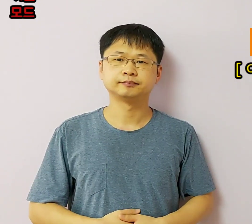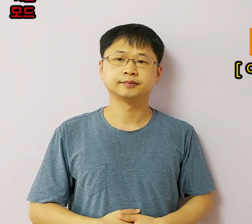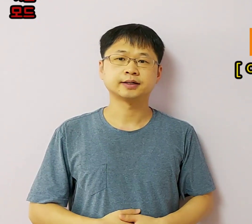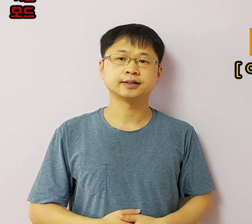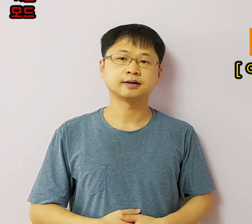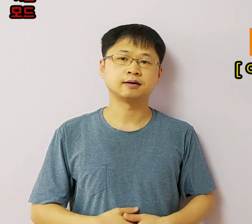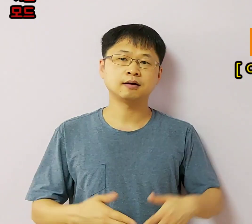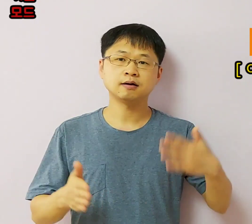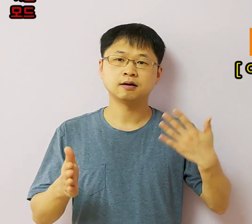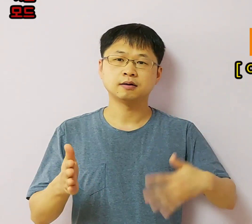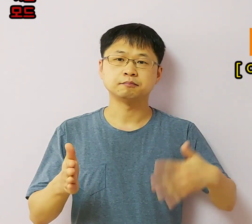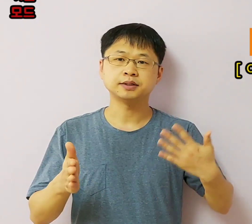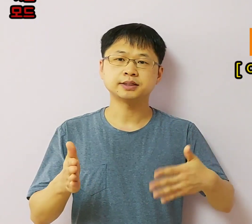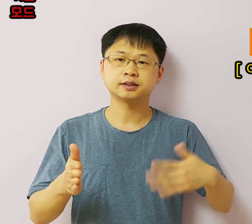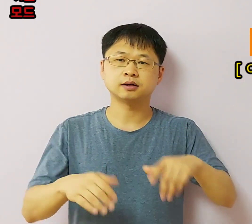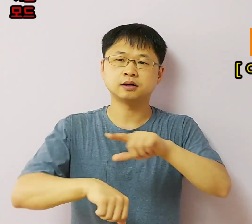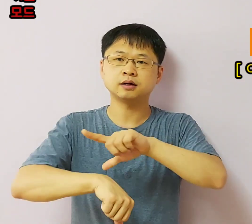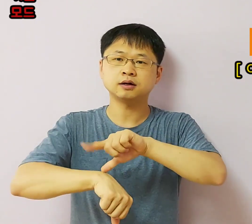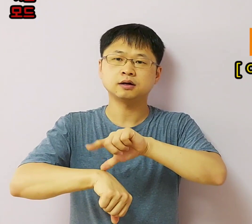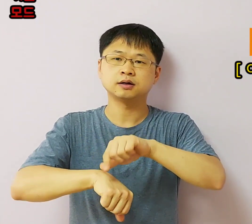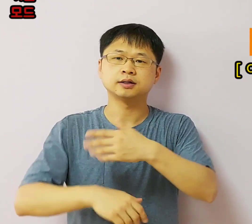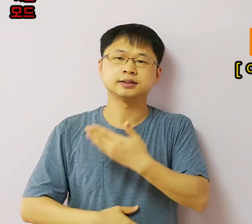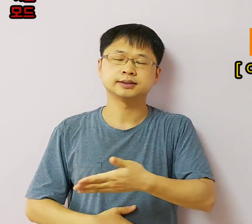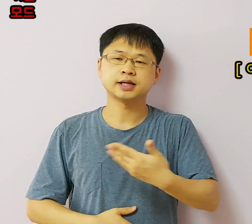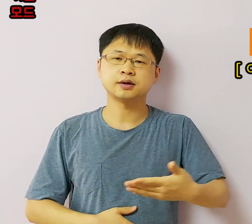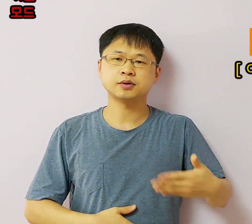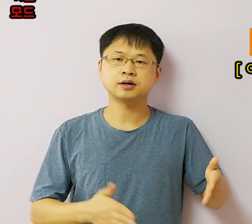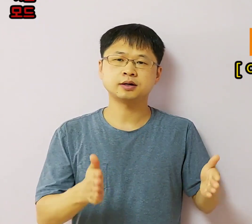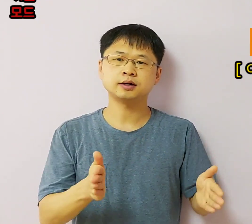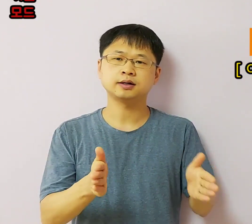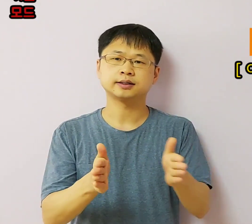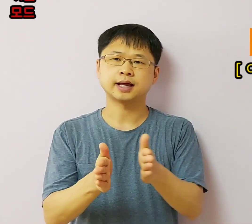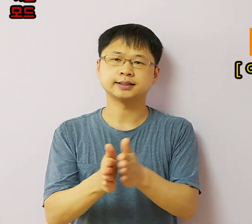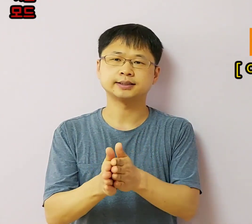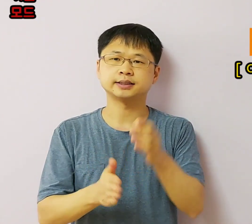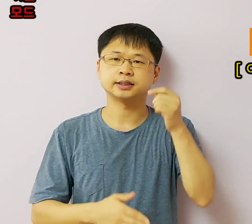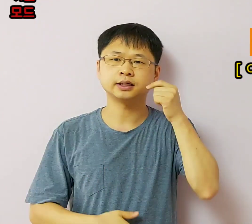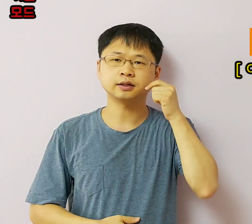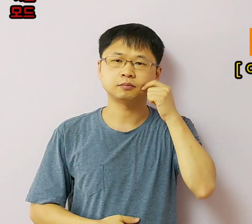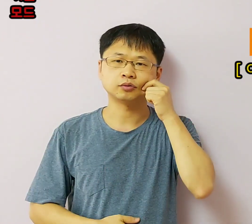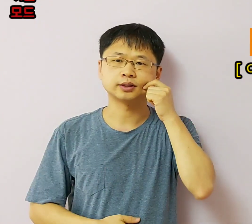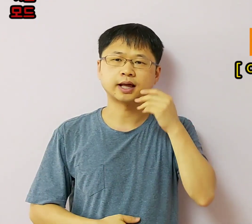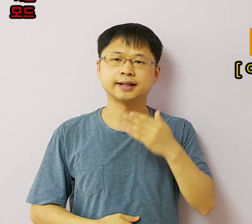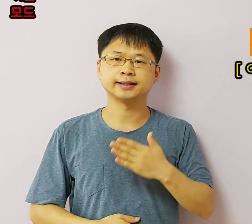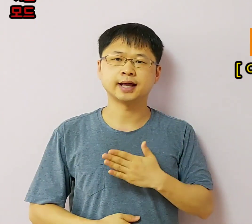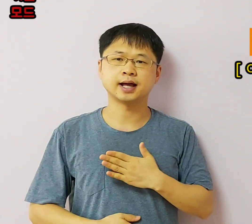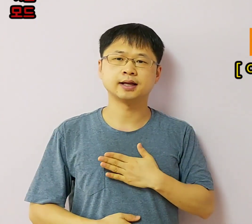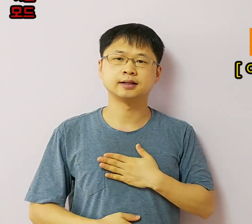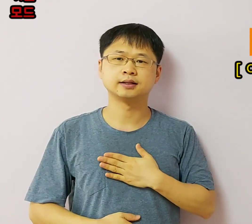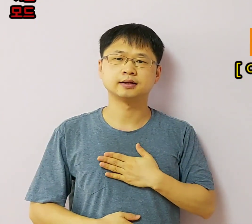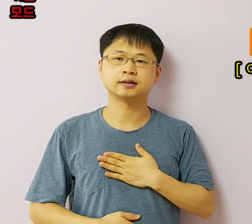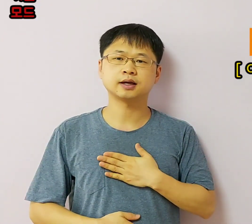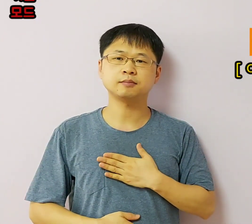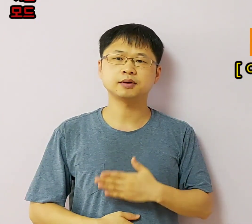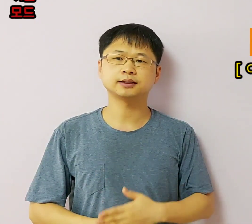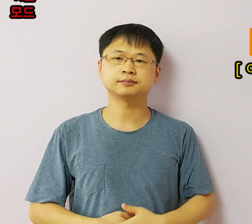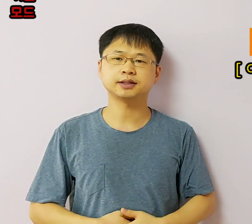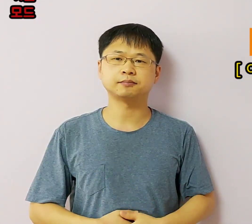네, 그래서 미처 세월 닿지 못한 나, 이렇게 표현하시면